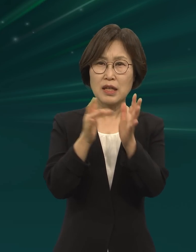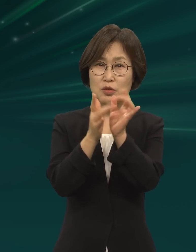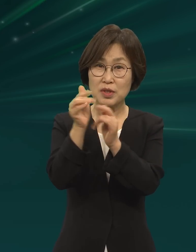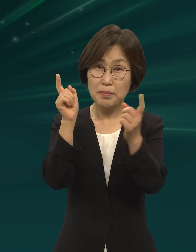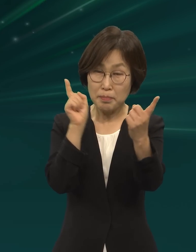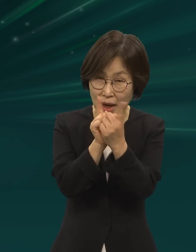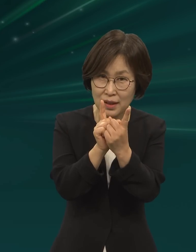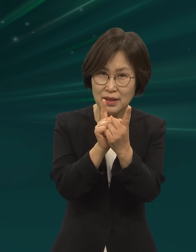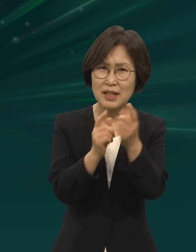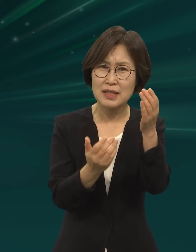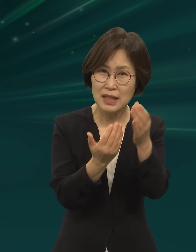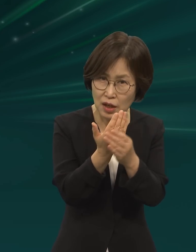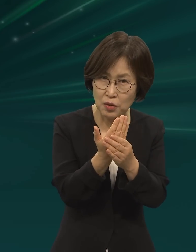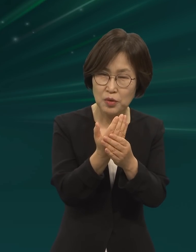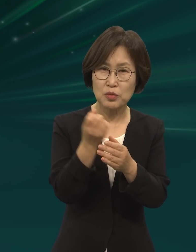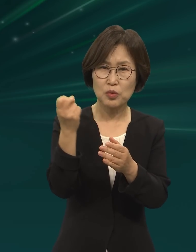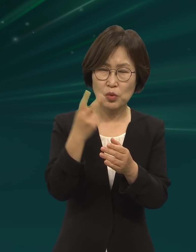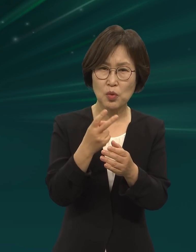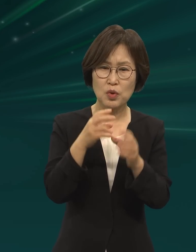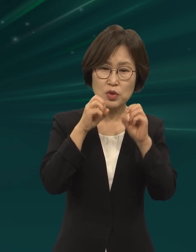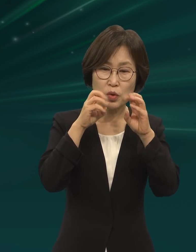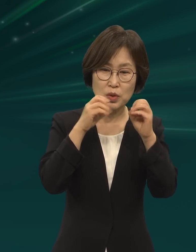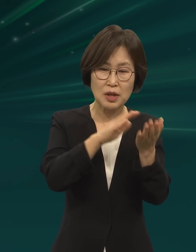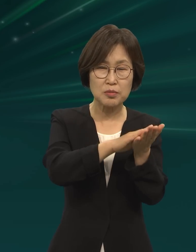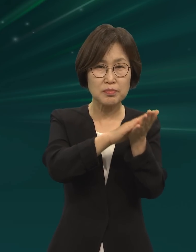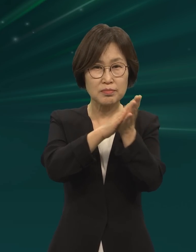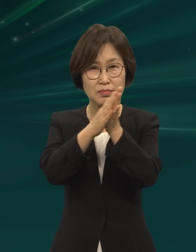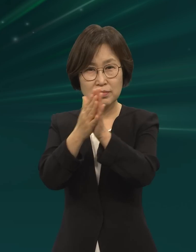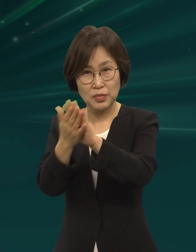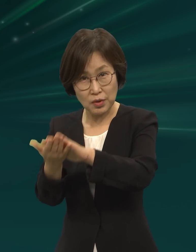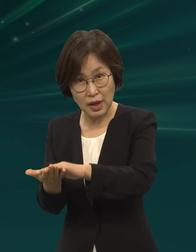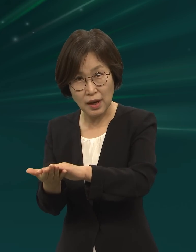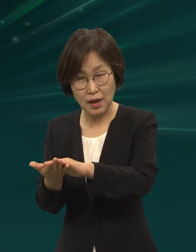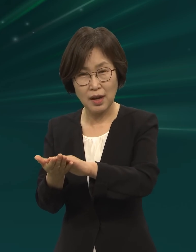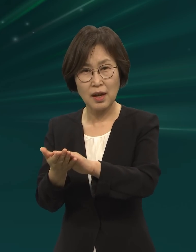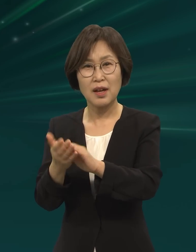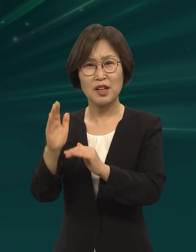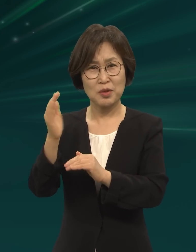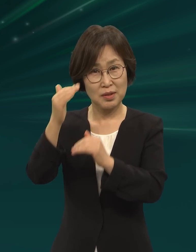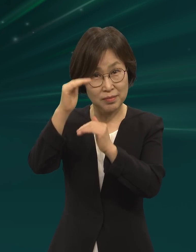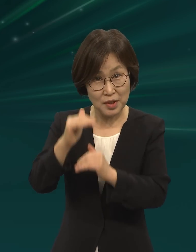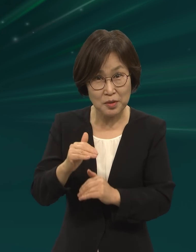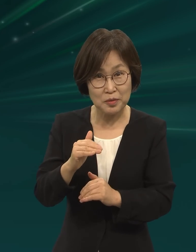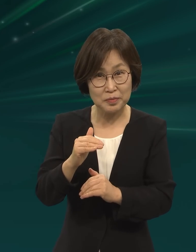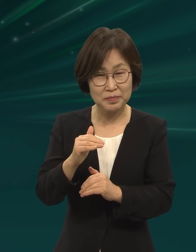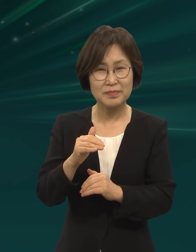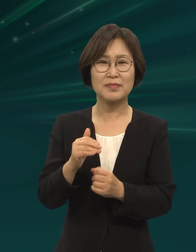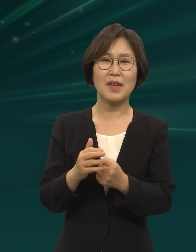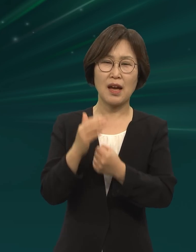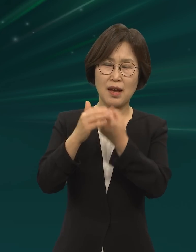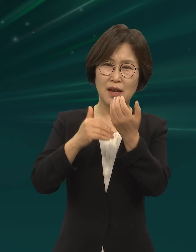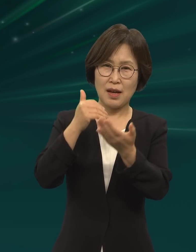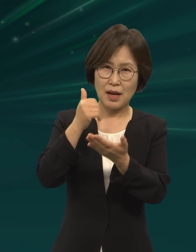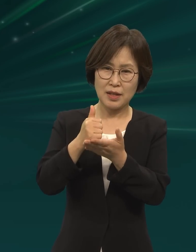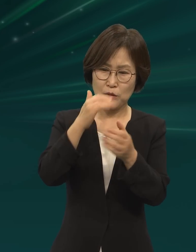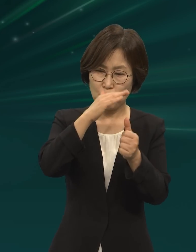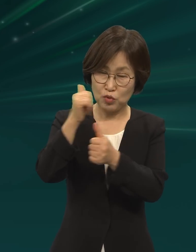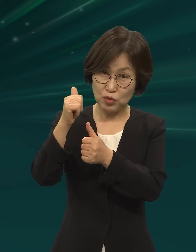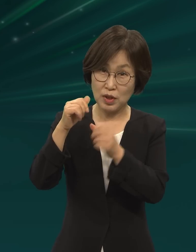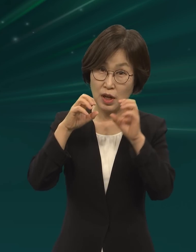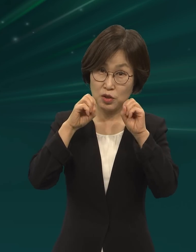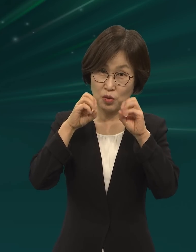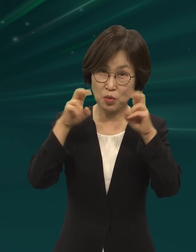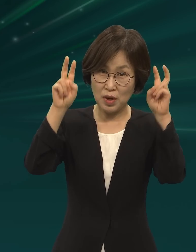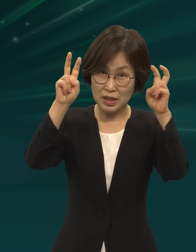어떻게 변화되고 어떻게 선교사로 사역했던 점들이 있죠. 그 하나님의 불씀과 선교라는